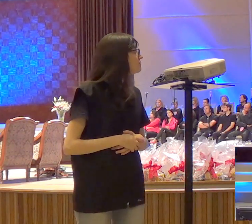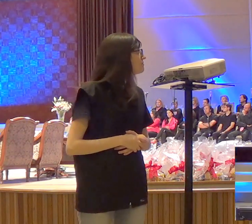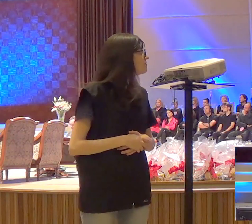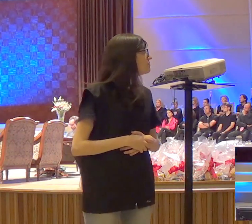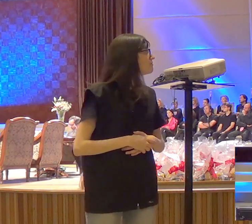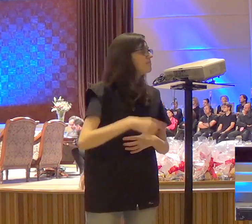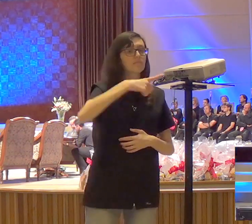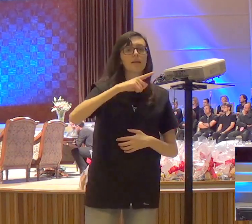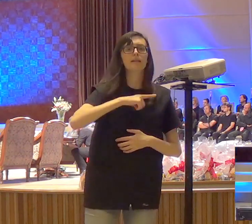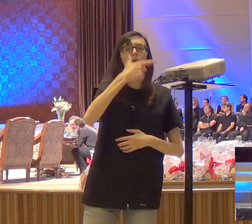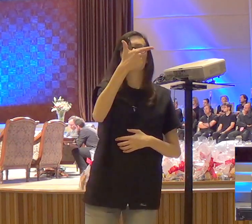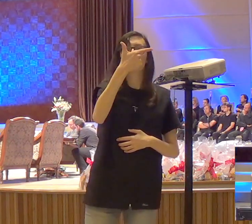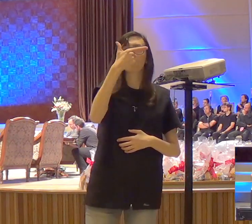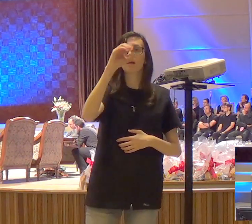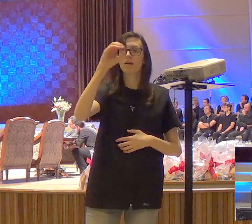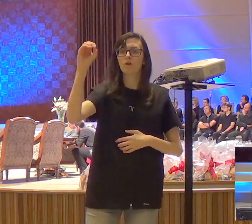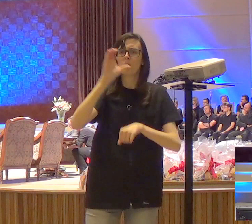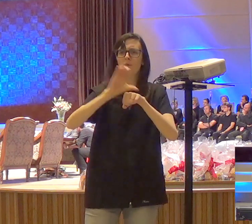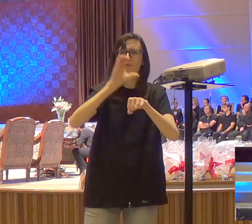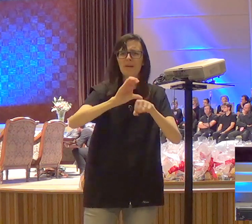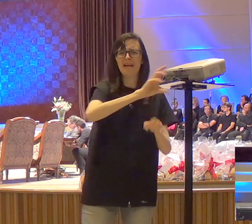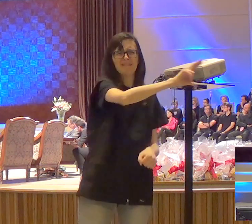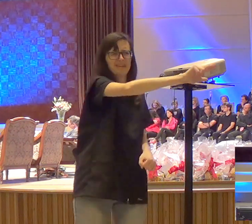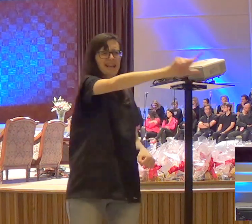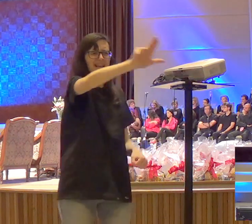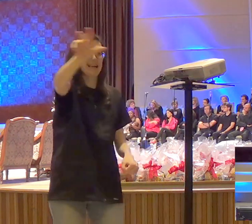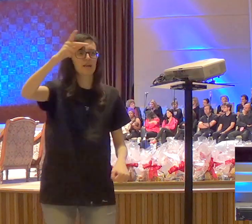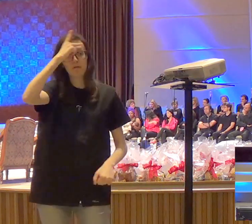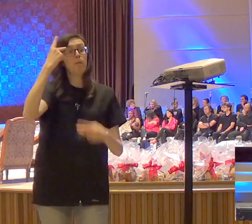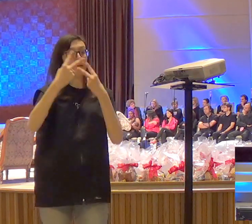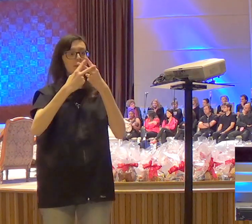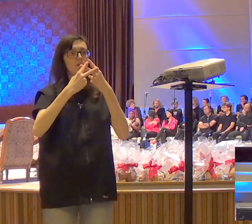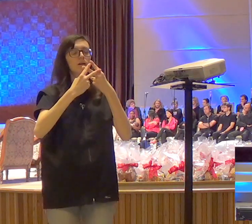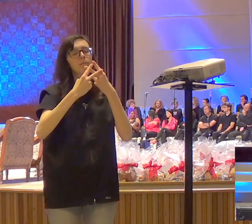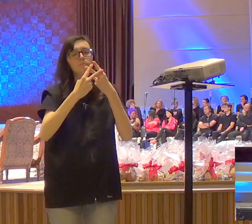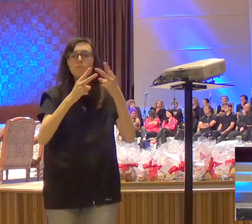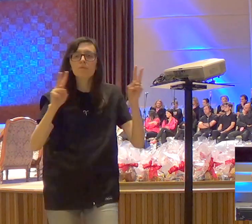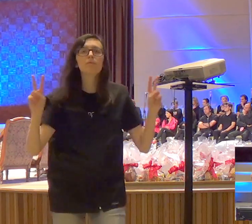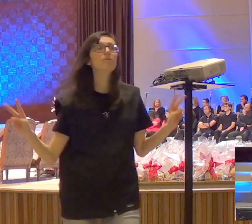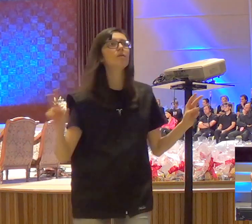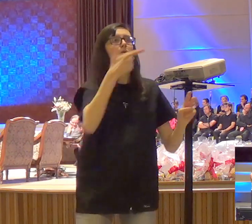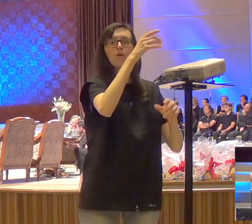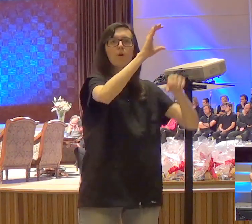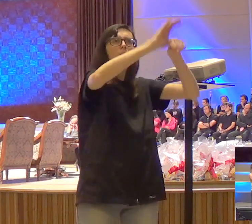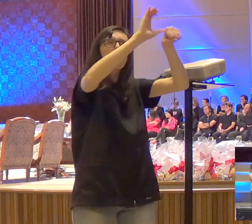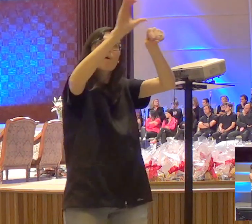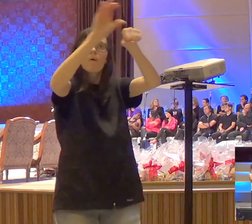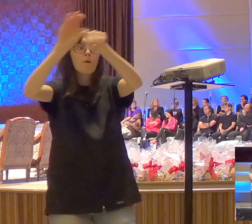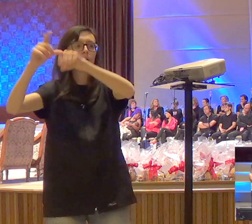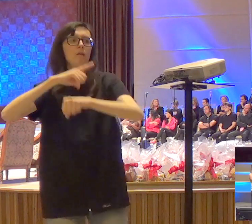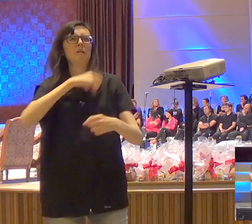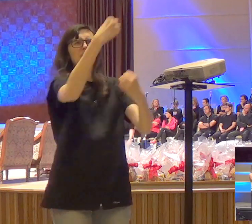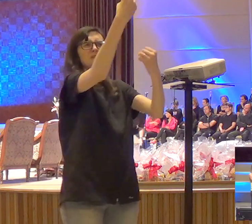de 200 cursos vídeo aulas. They are taught by the top experts in America. Eles são ensinados, esses cursos são dados